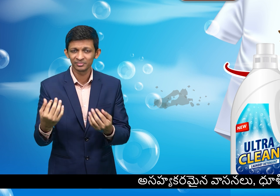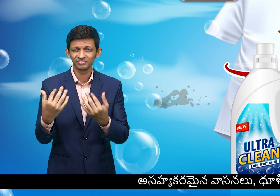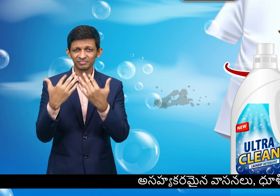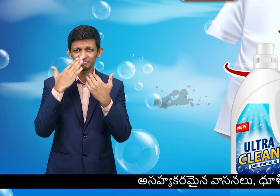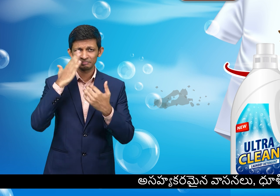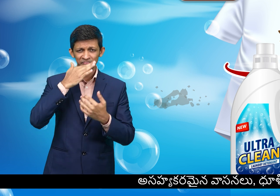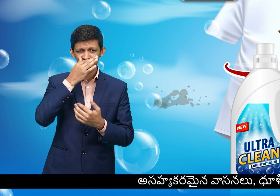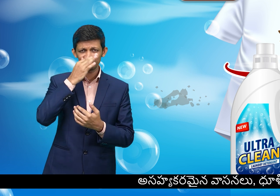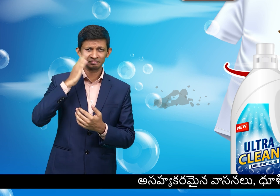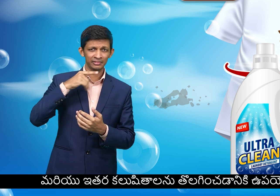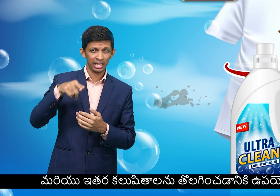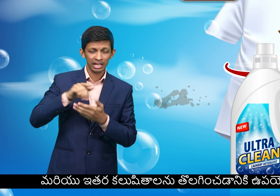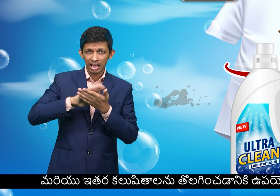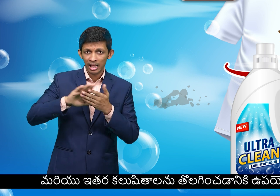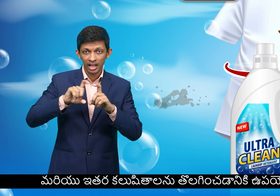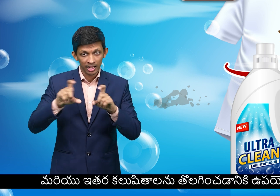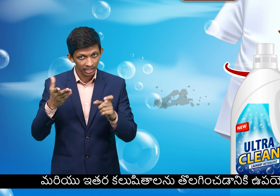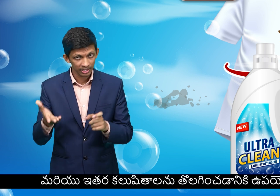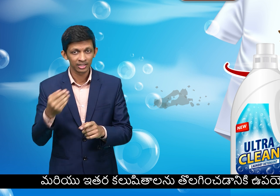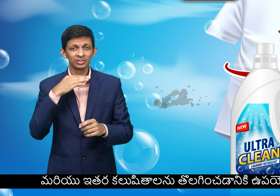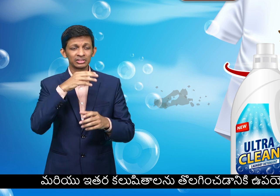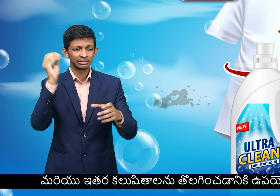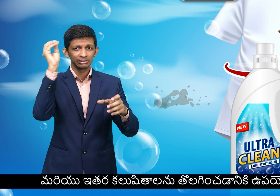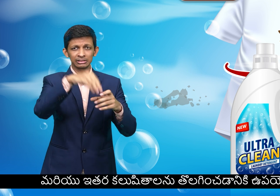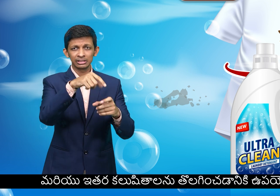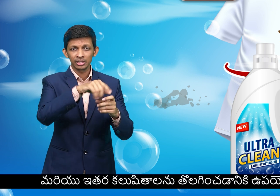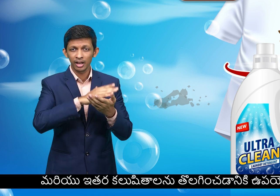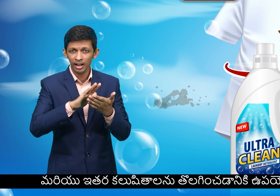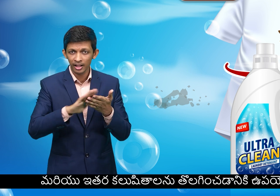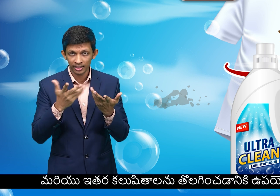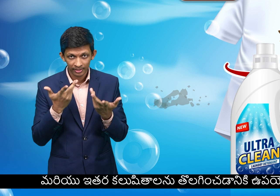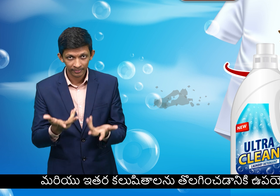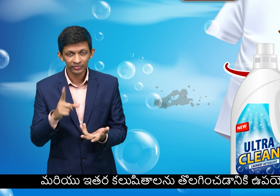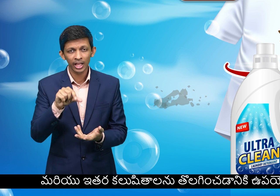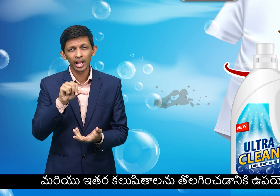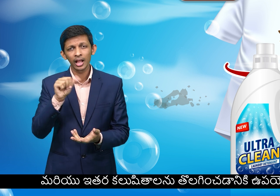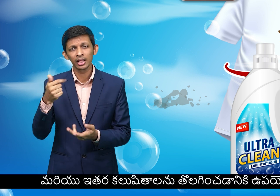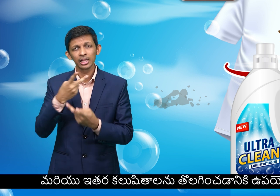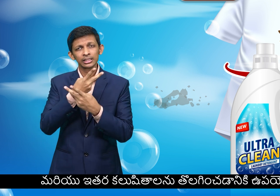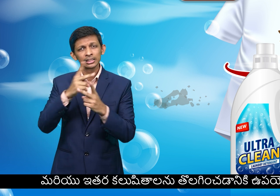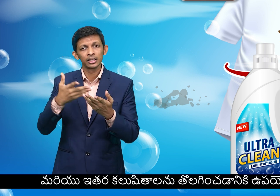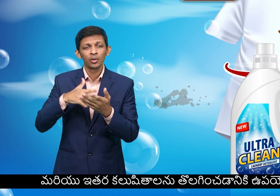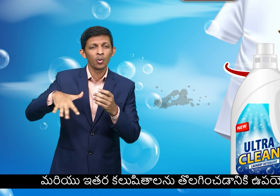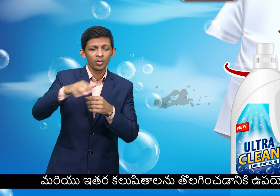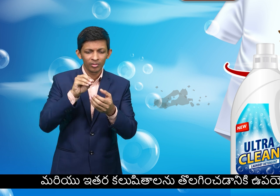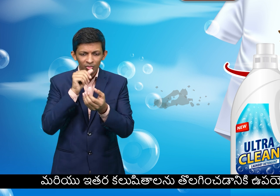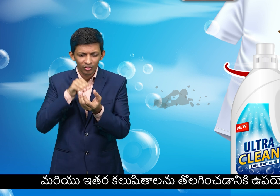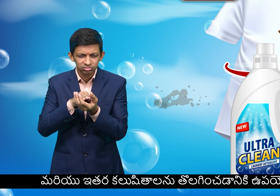వాసనలు, ధూళి మరియు ఇతర కలుషితాలను తొలగించడానికి ఉపయోగించే సమ్మేళనాలు.